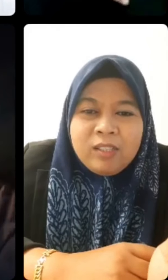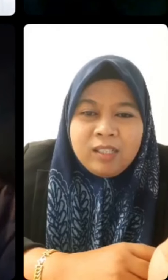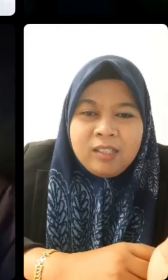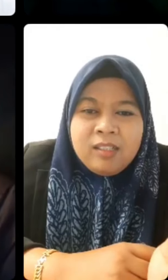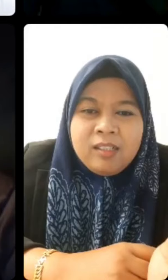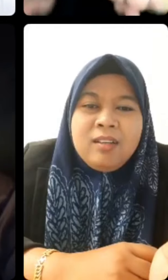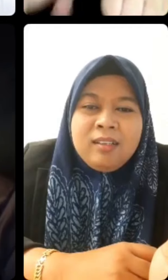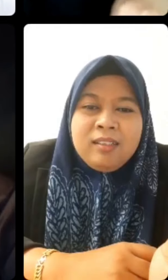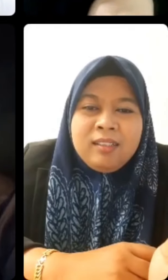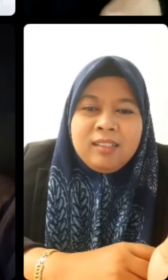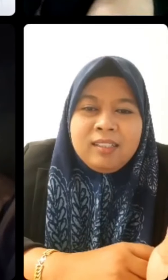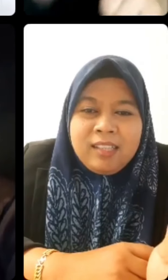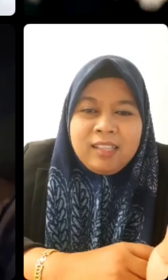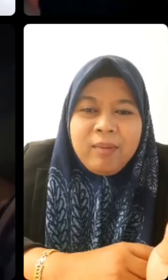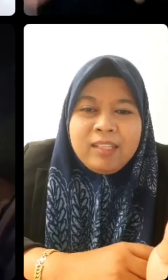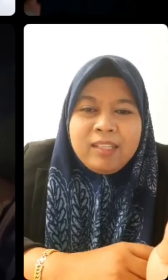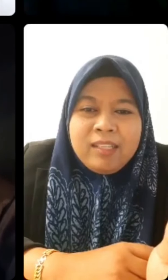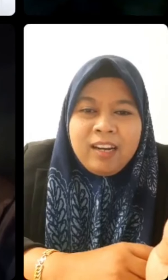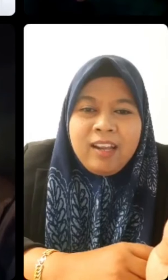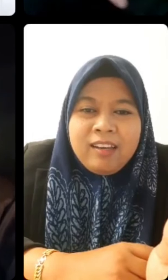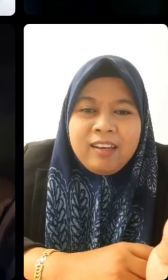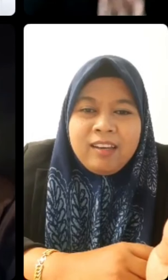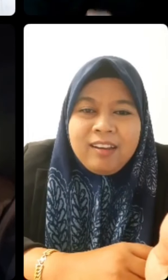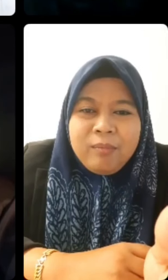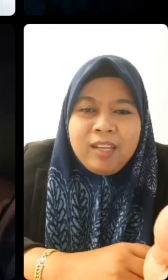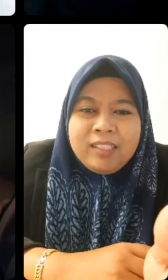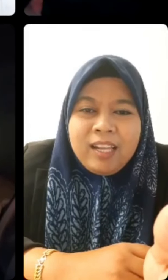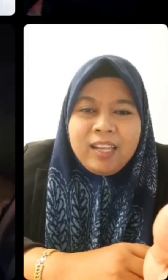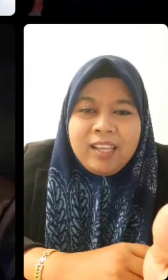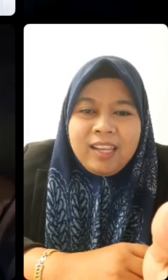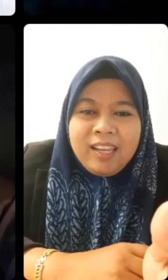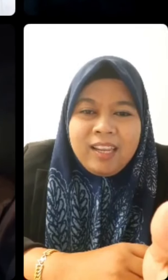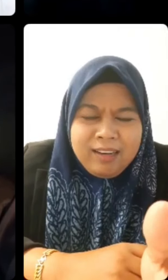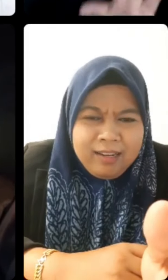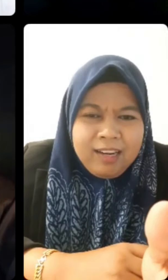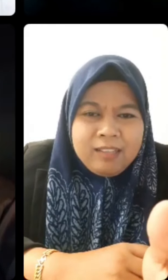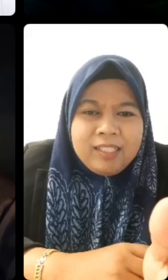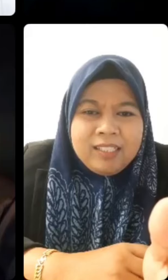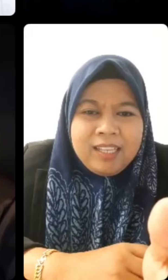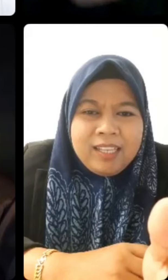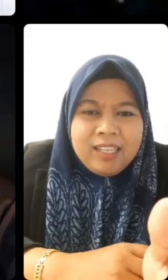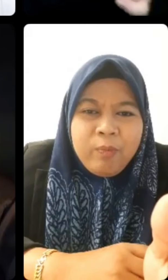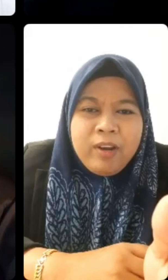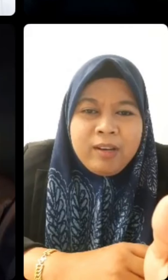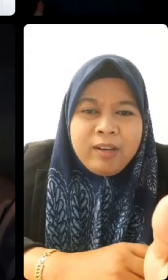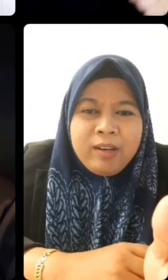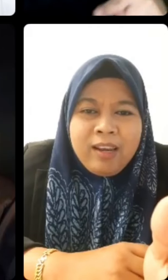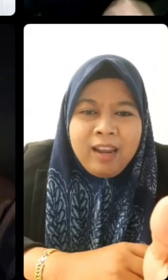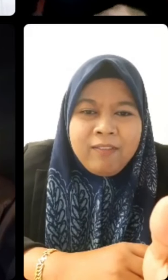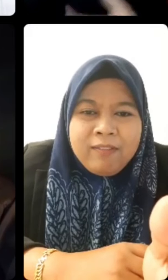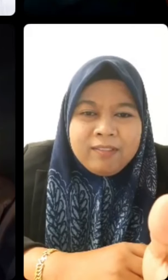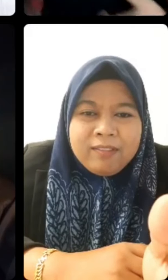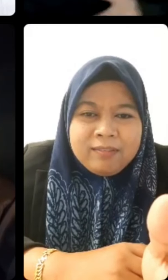rasa suka, sangat nak belajar isyarat, boleh cari kelas bahasa isyarat. Dan saya pun ada